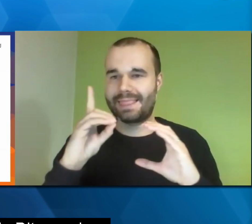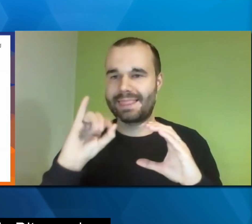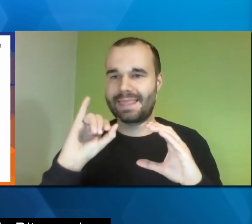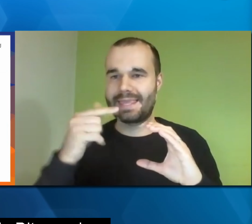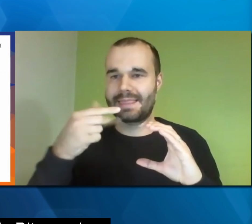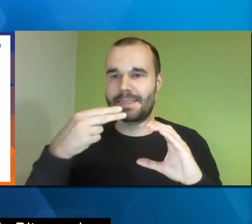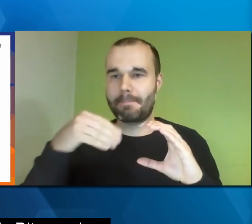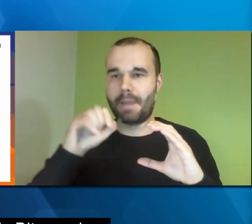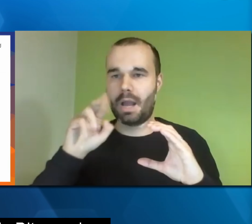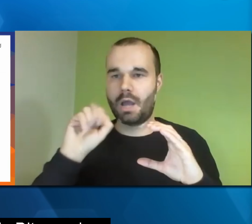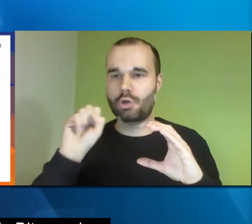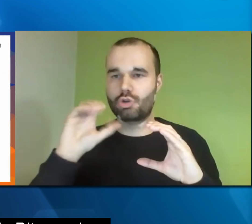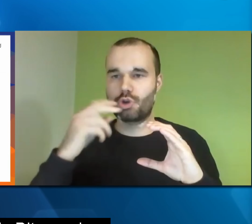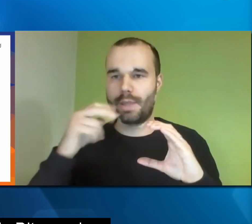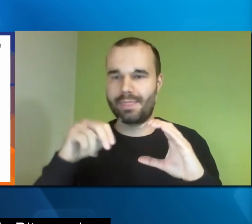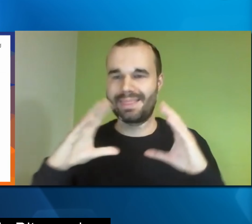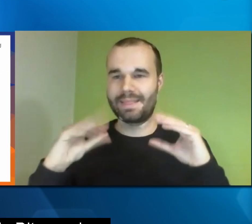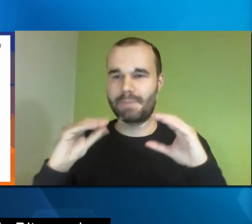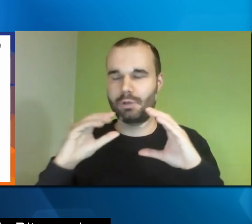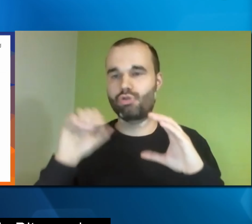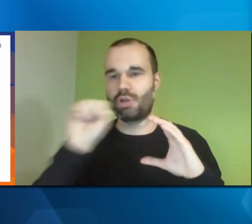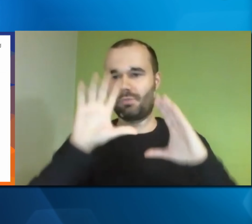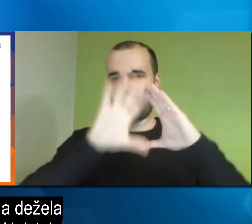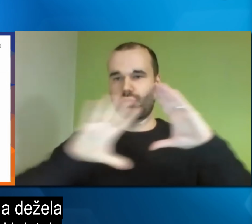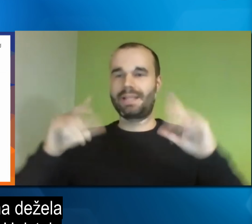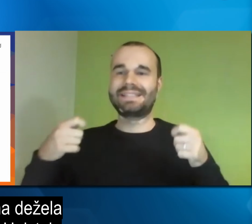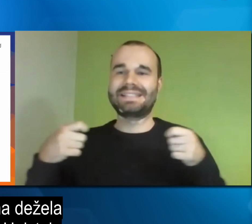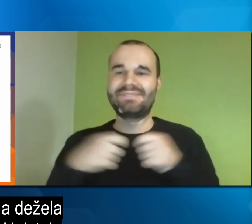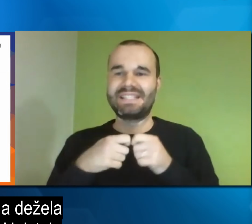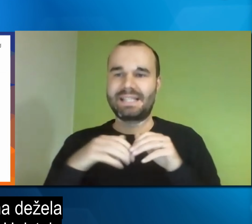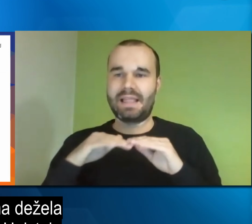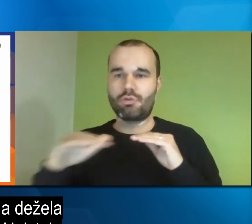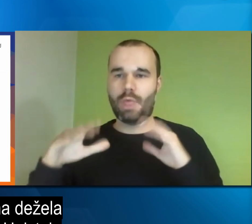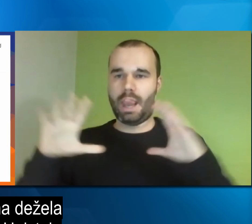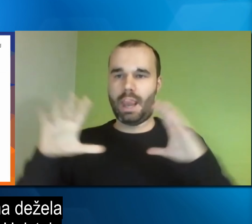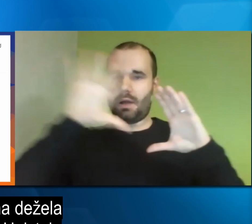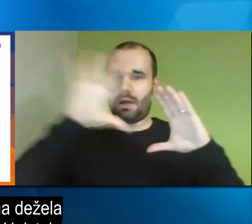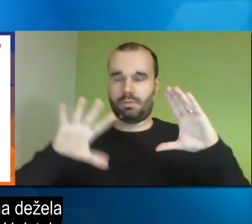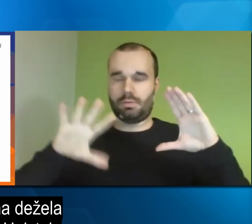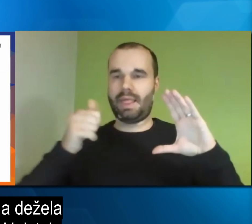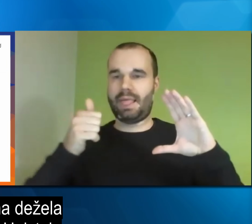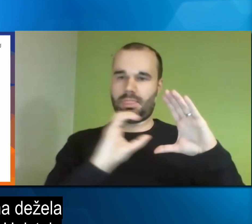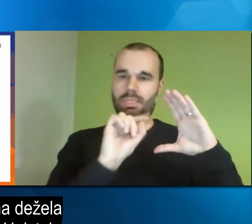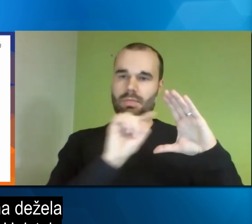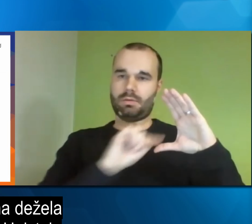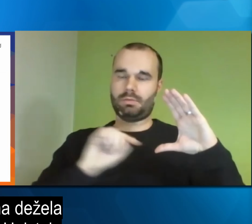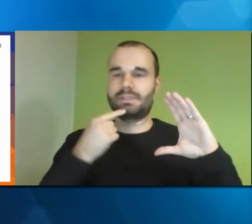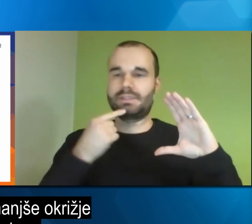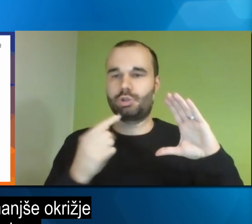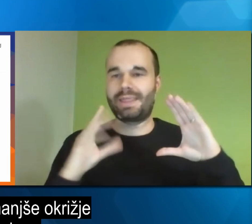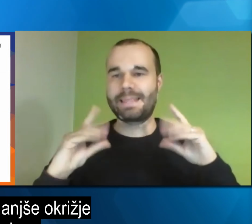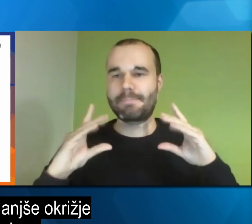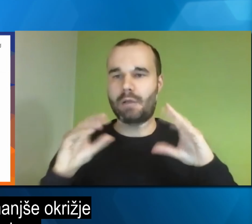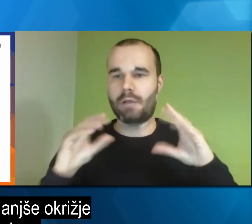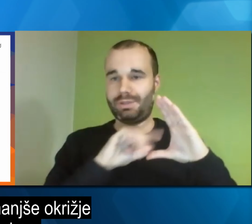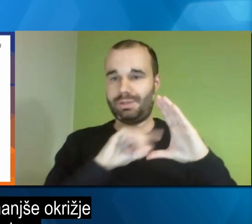in še posebej okrožje Dithmarschen. To je zvezna dežela Schleswig-Holstein in samo